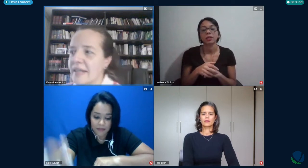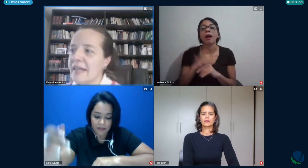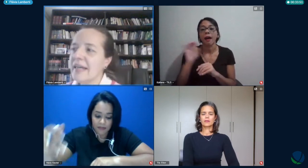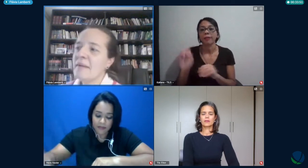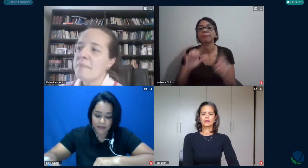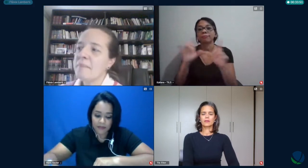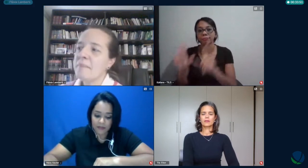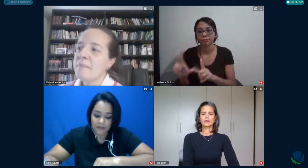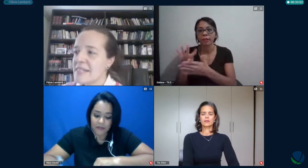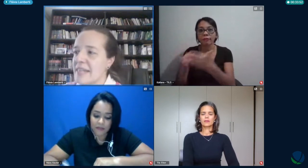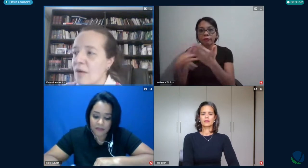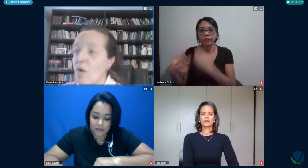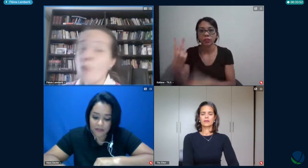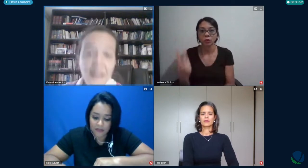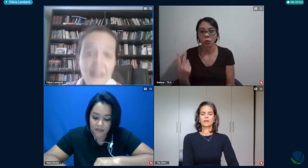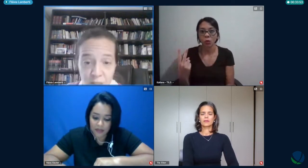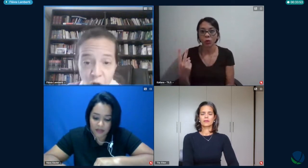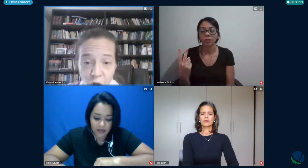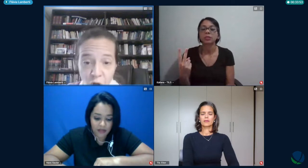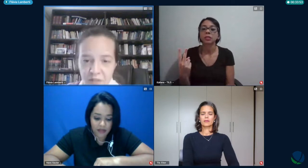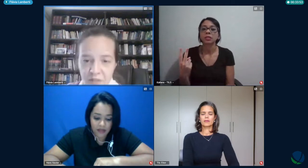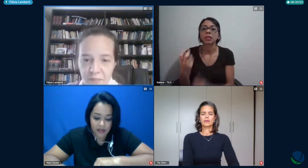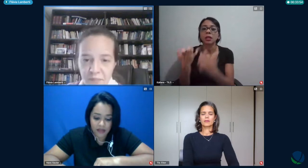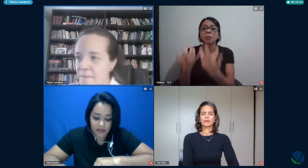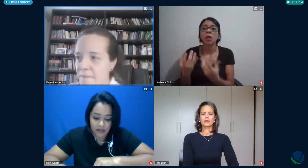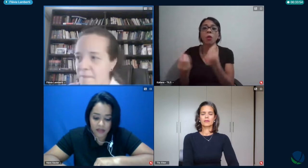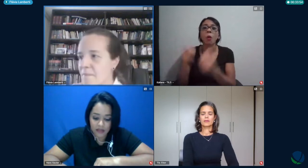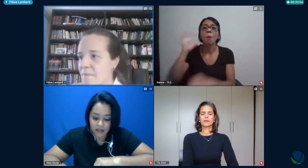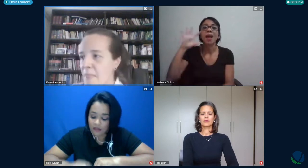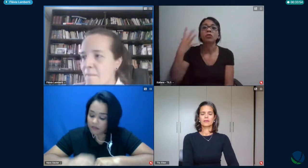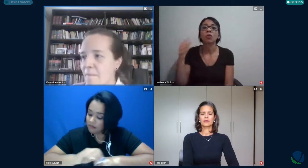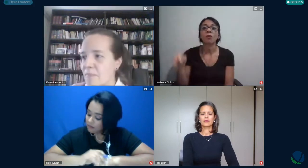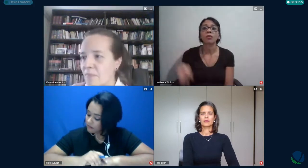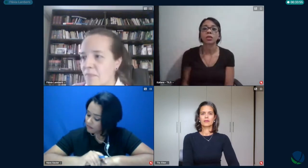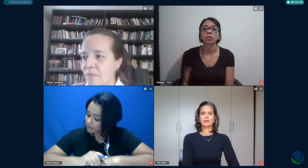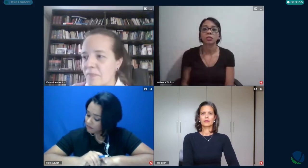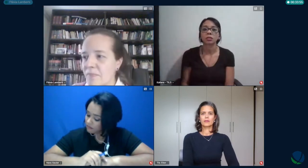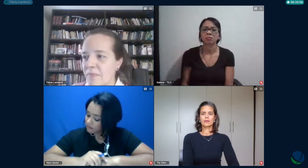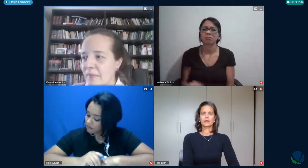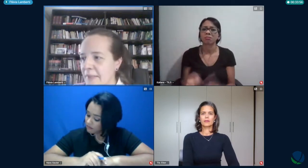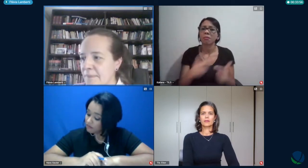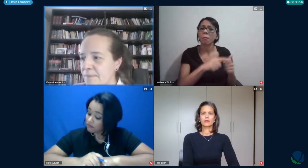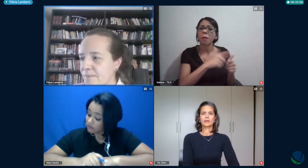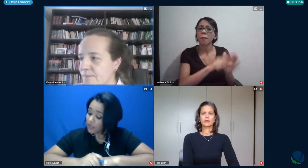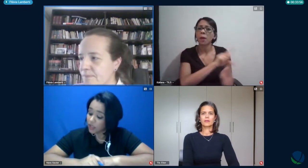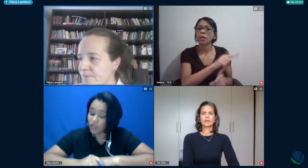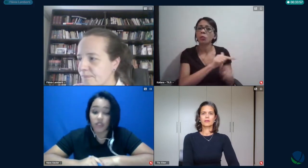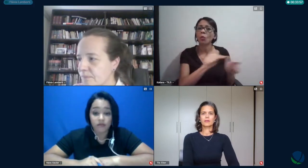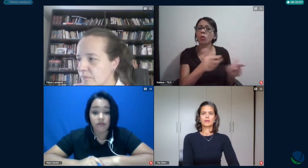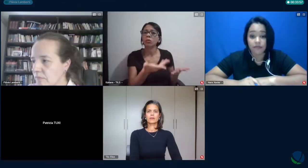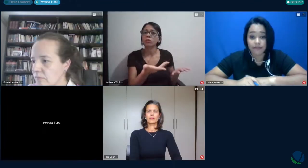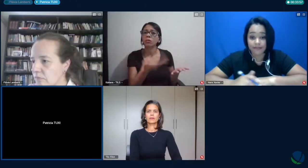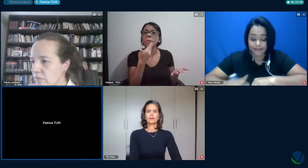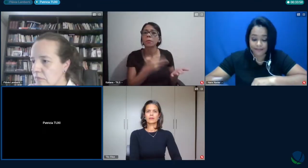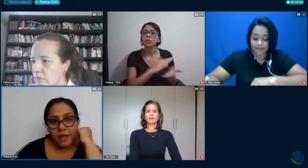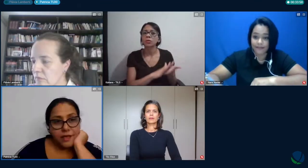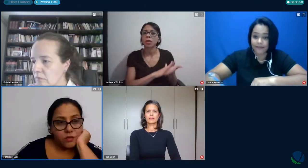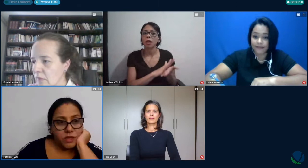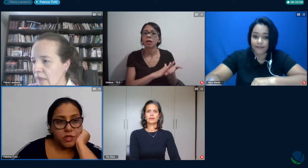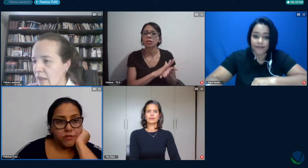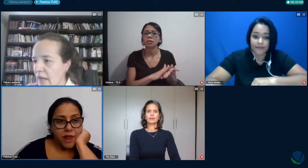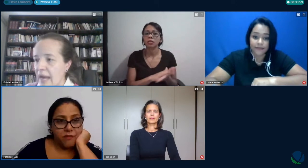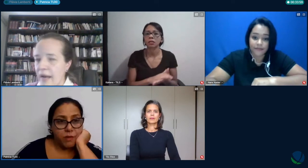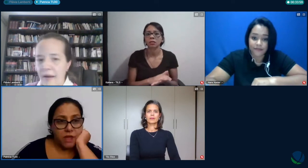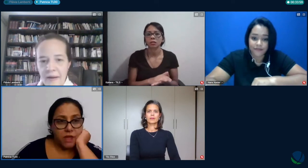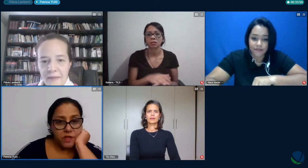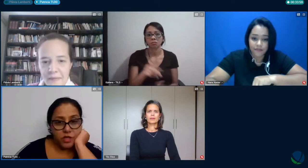2 para dizer como que resolve, né? Né? Essa eu não